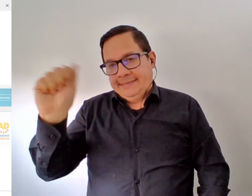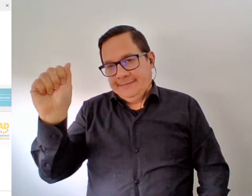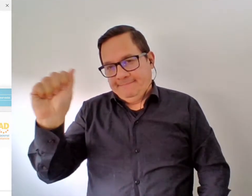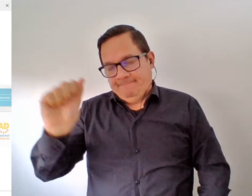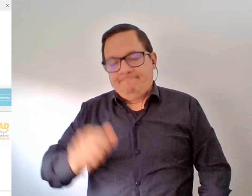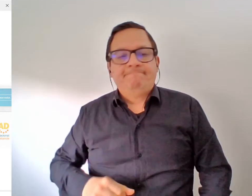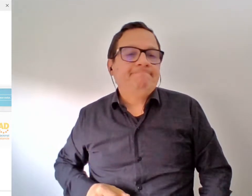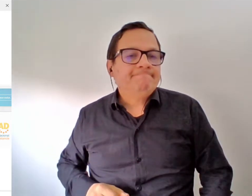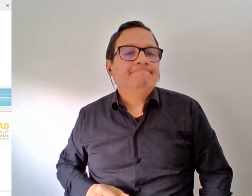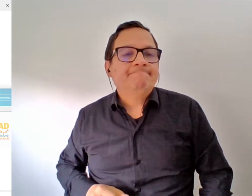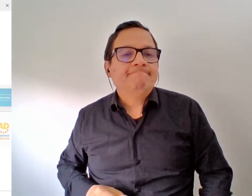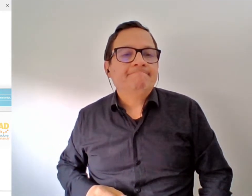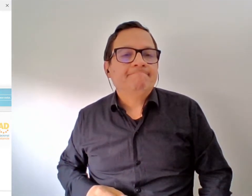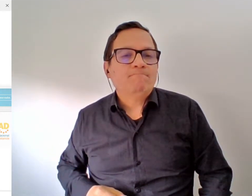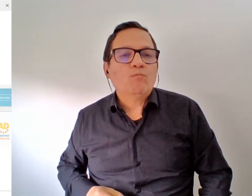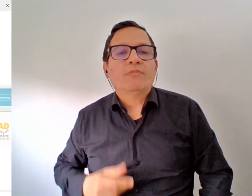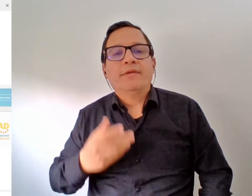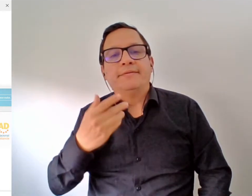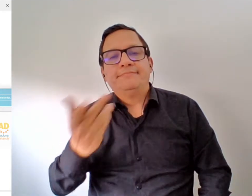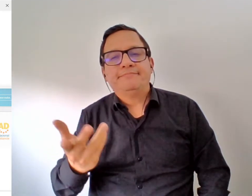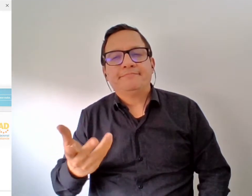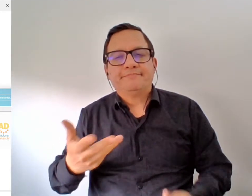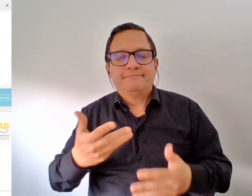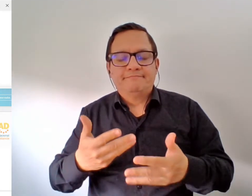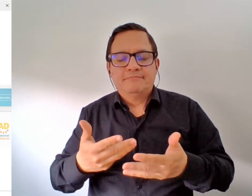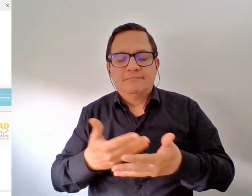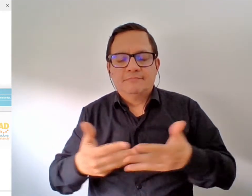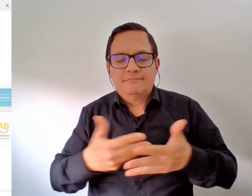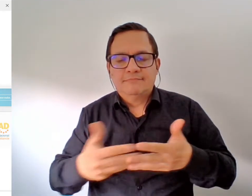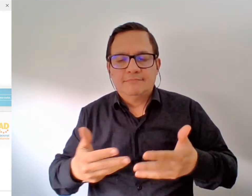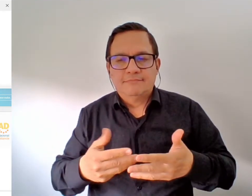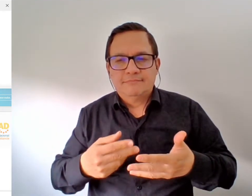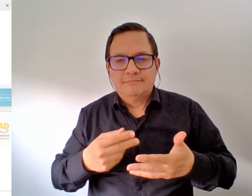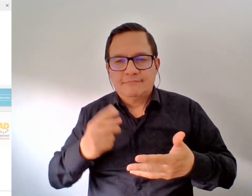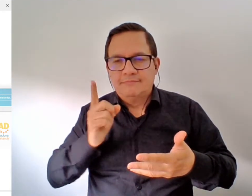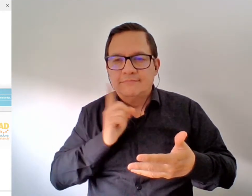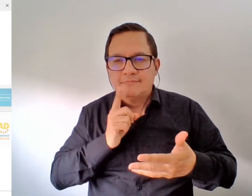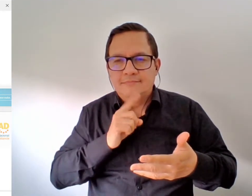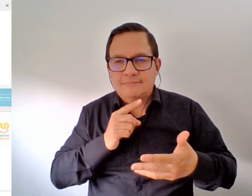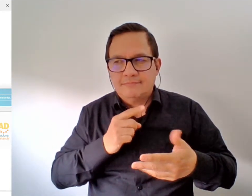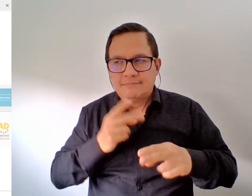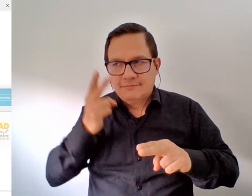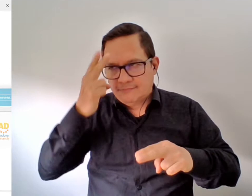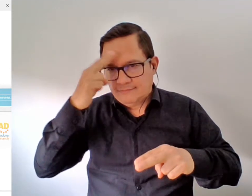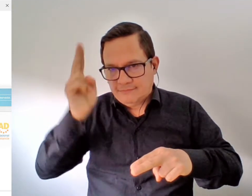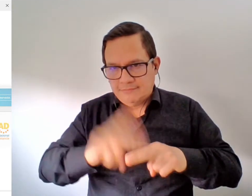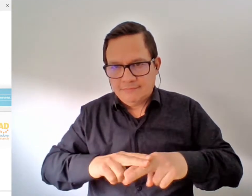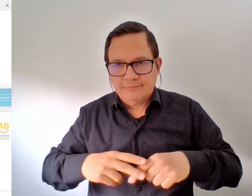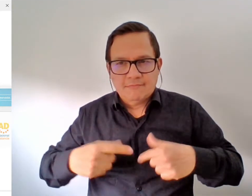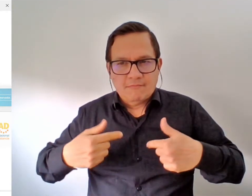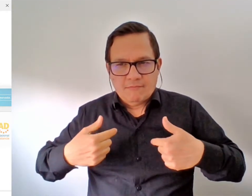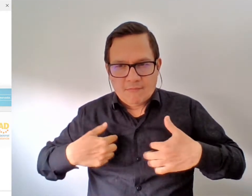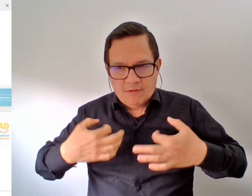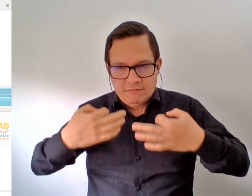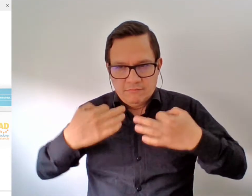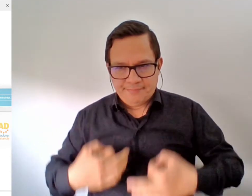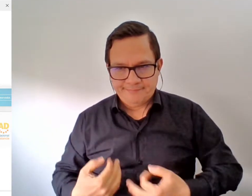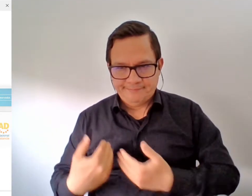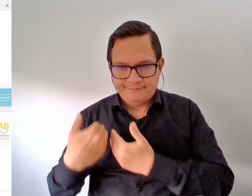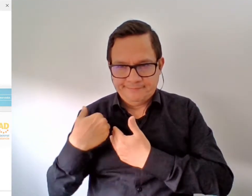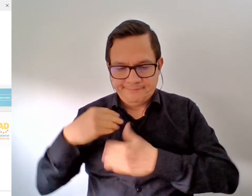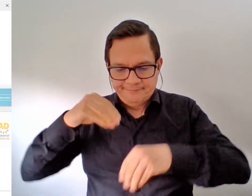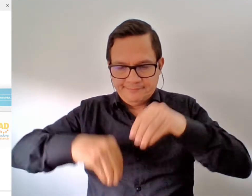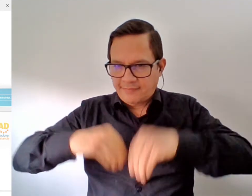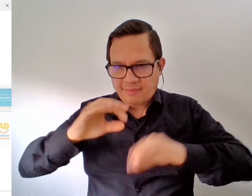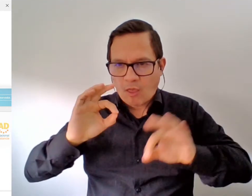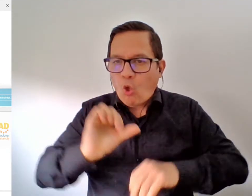siguientes. A. En los casos de fraude académico demostrado en el trabajo académico o